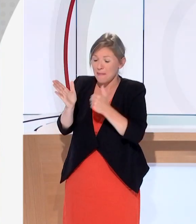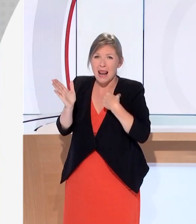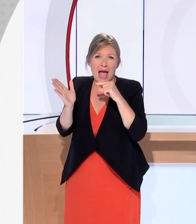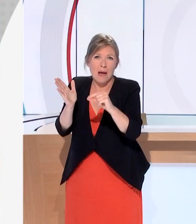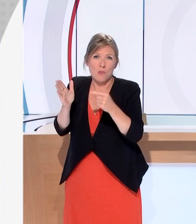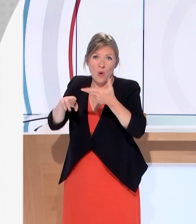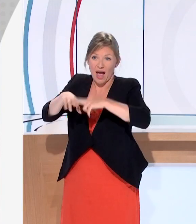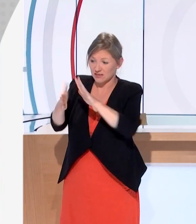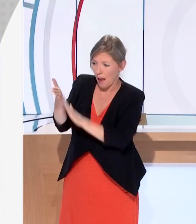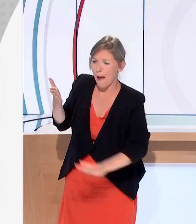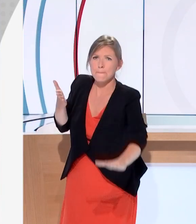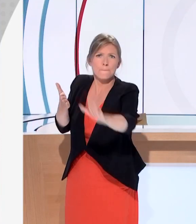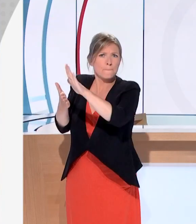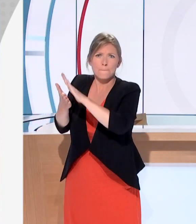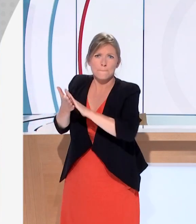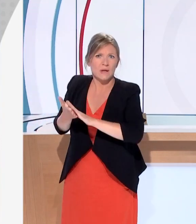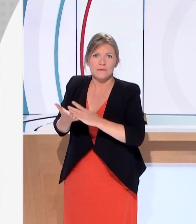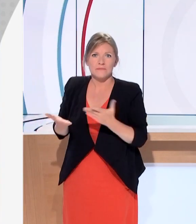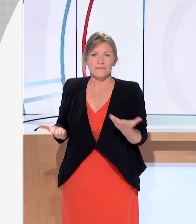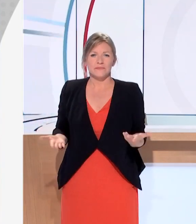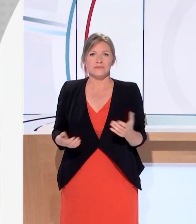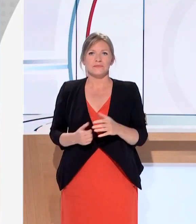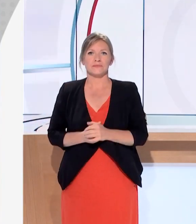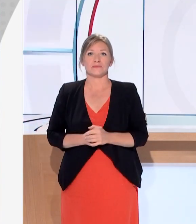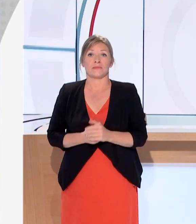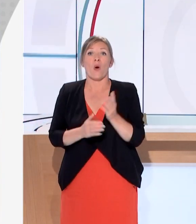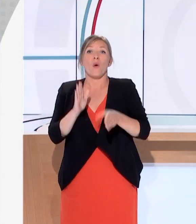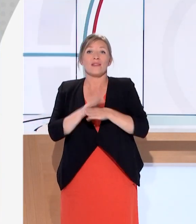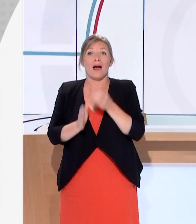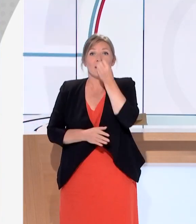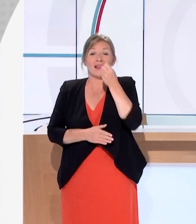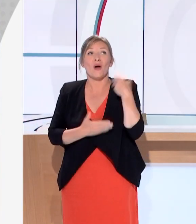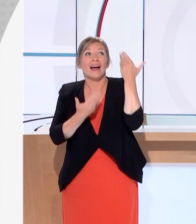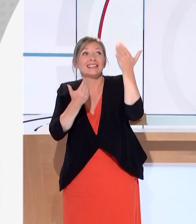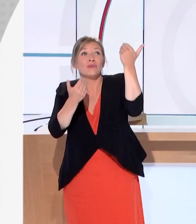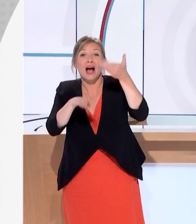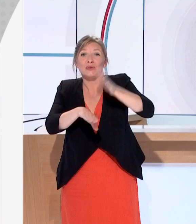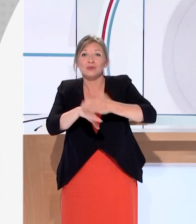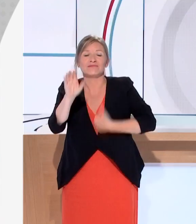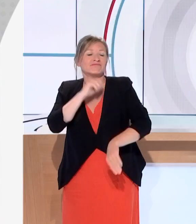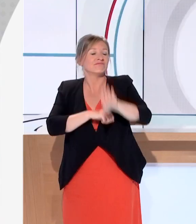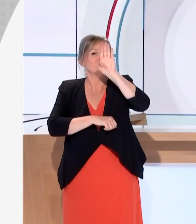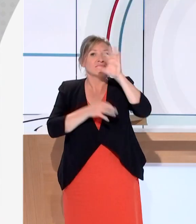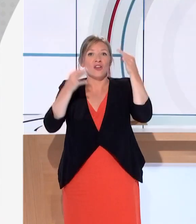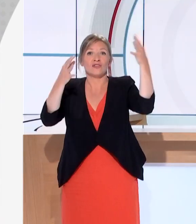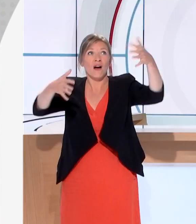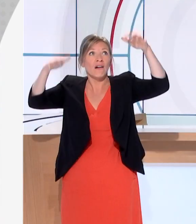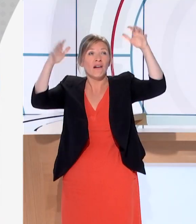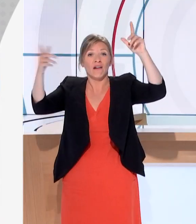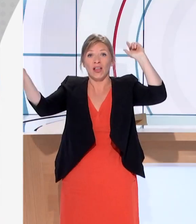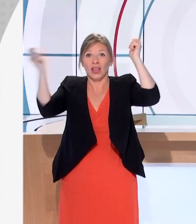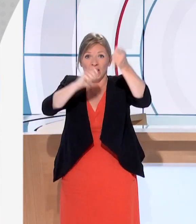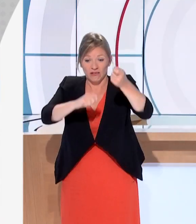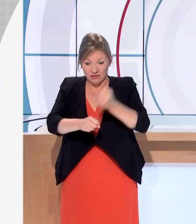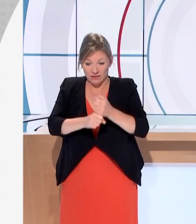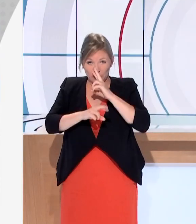miel, mais sinon tout le reste est vide. L'espoir au début du printemps a été de courte durée. La météo a ruiné ses